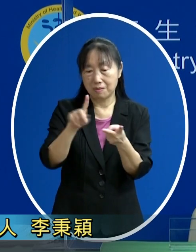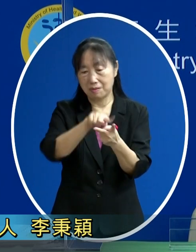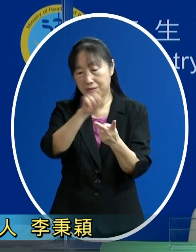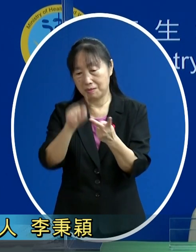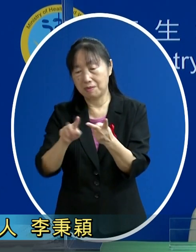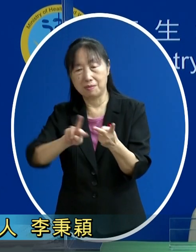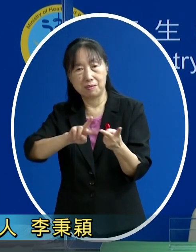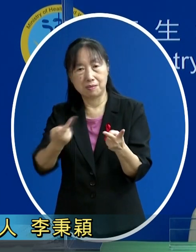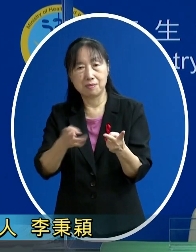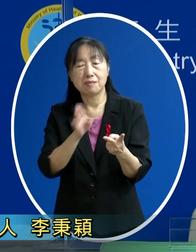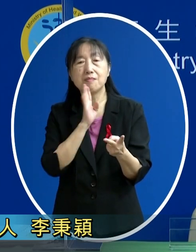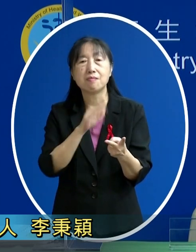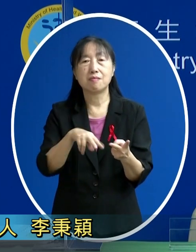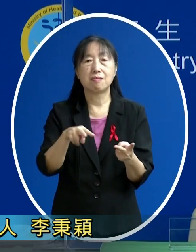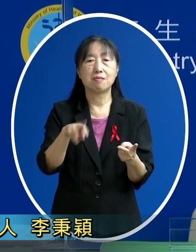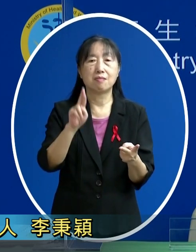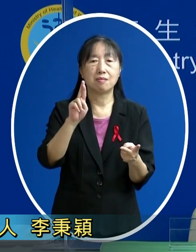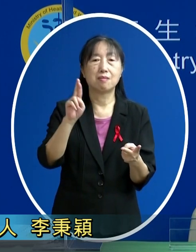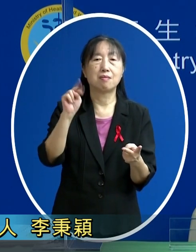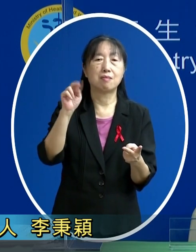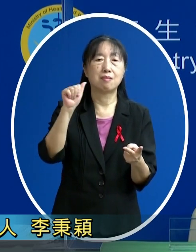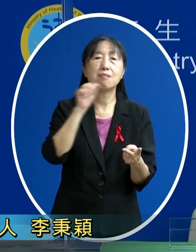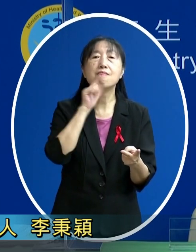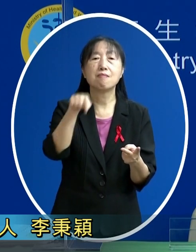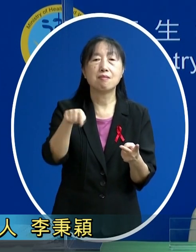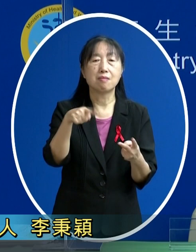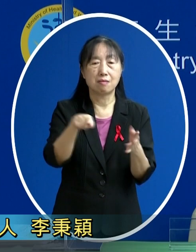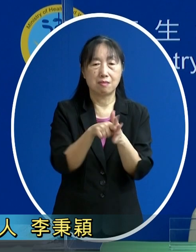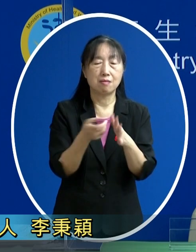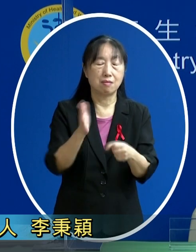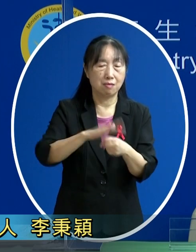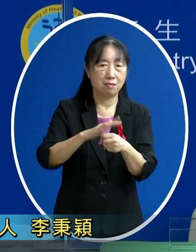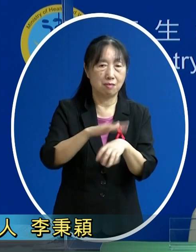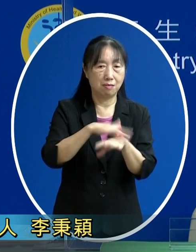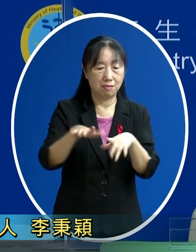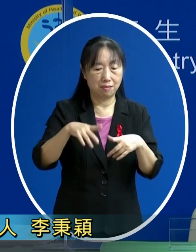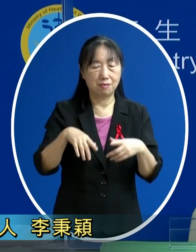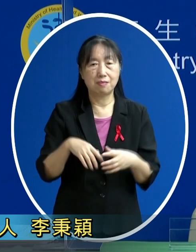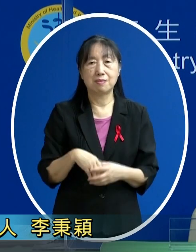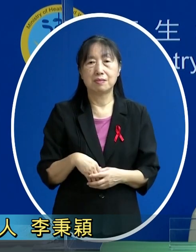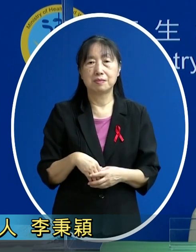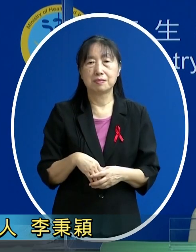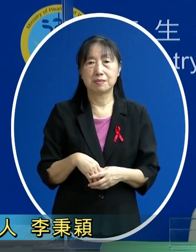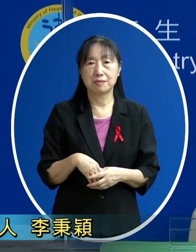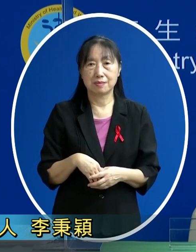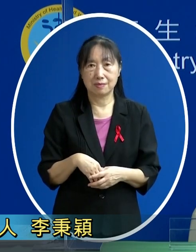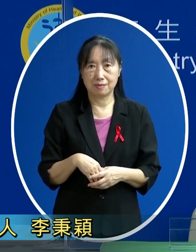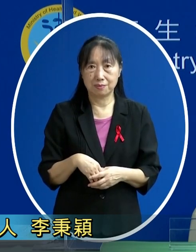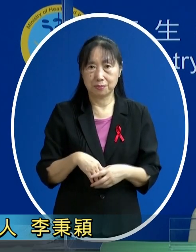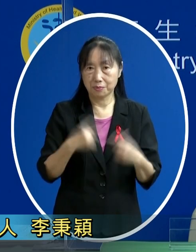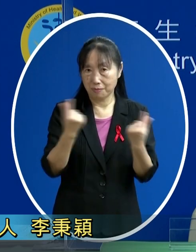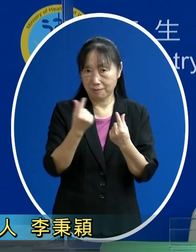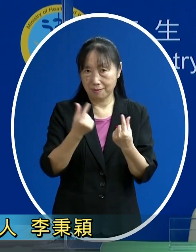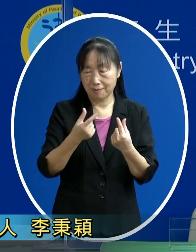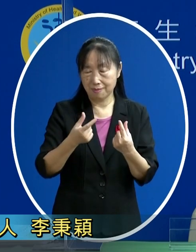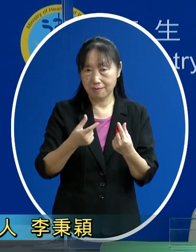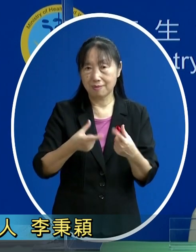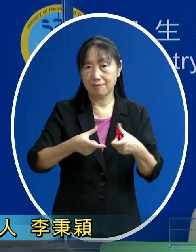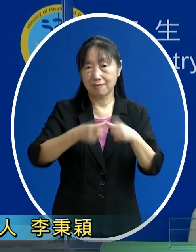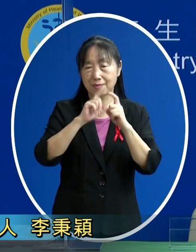不足的缺点得到一个补偿，它就是回到一个。好像会类似纯打那疫苗的那个